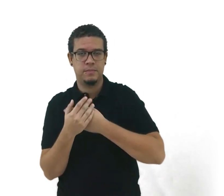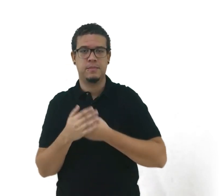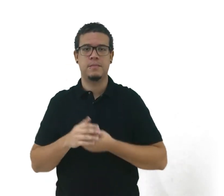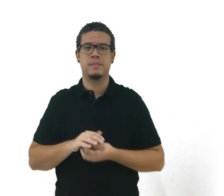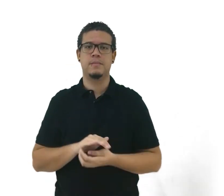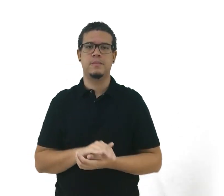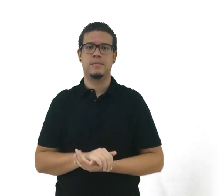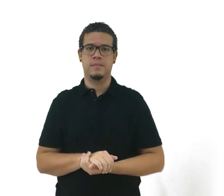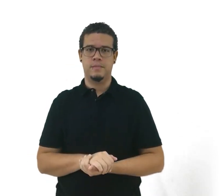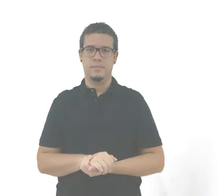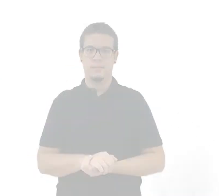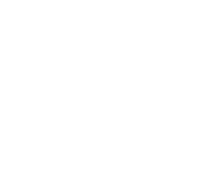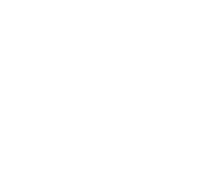me ajuda.